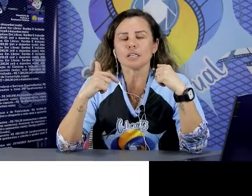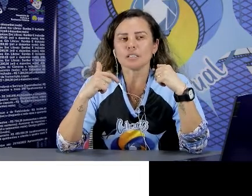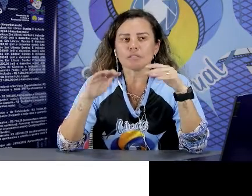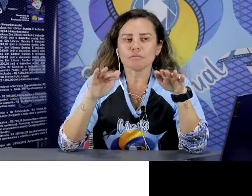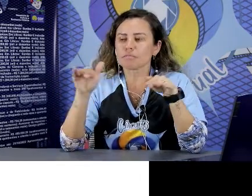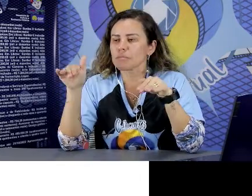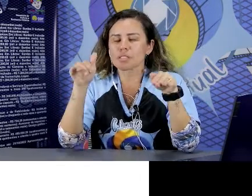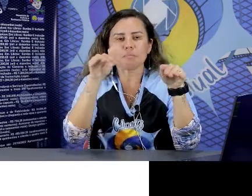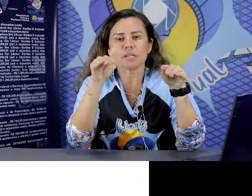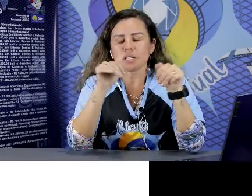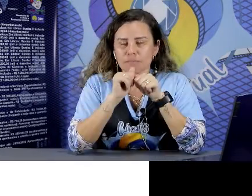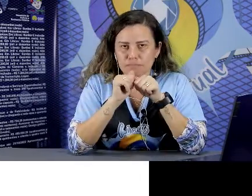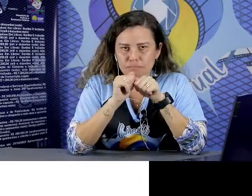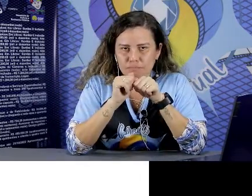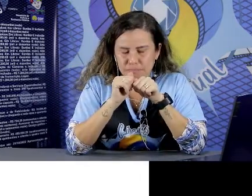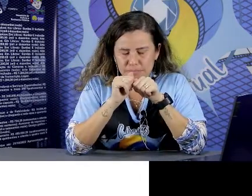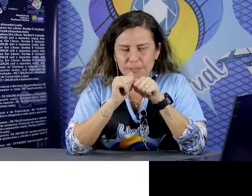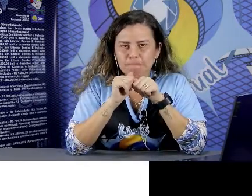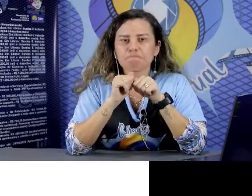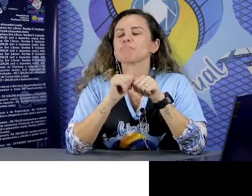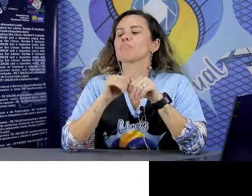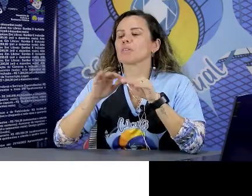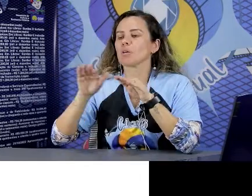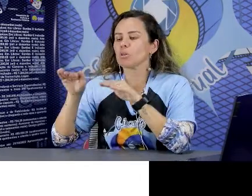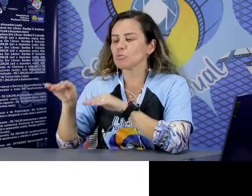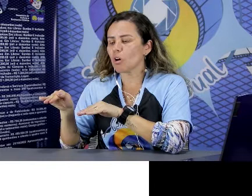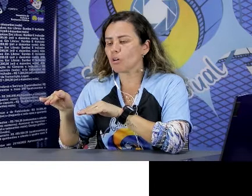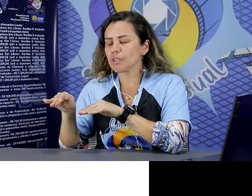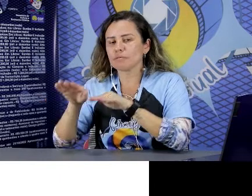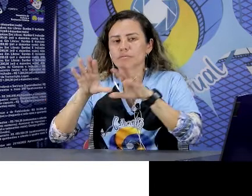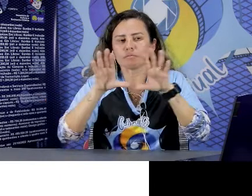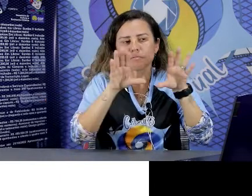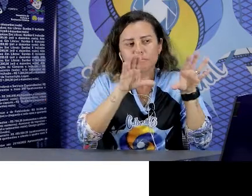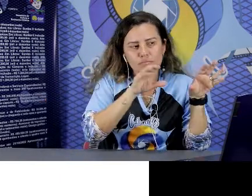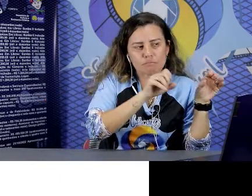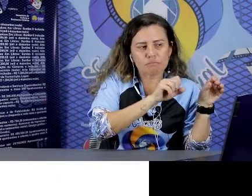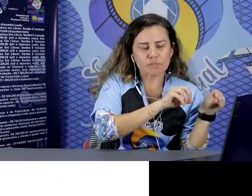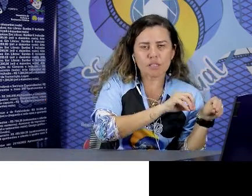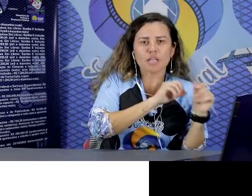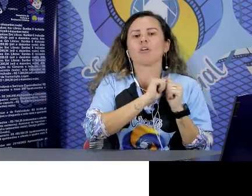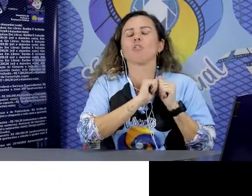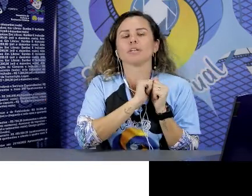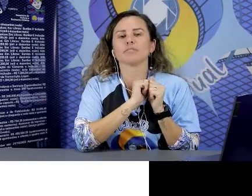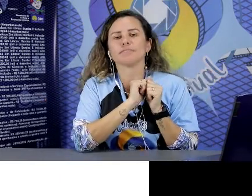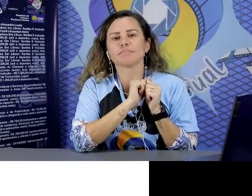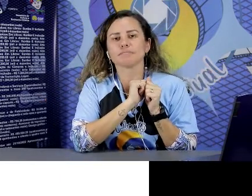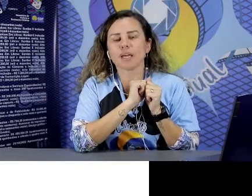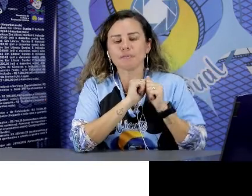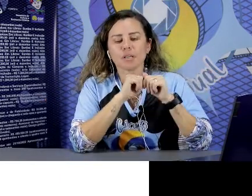ele se abriga, né? Quando dói, ele se recolhe, né? O